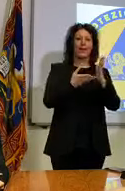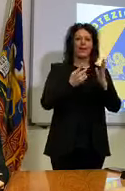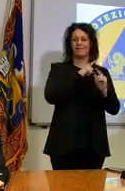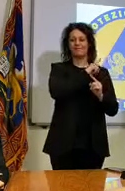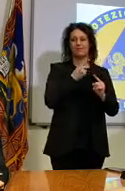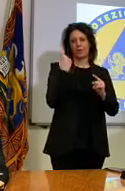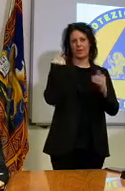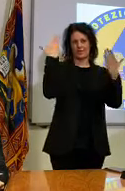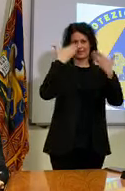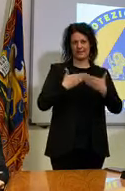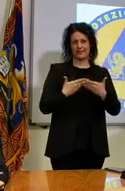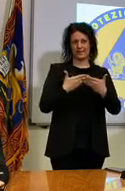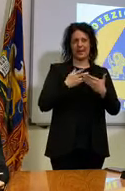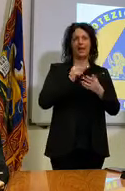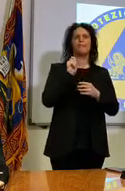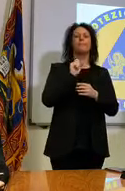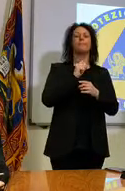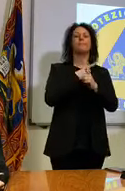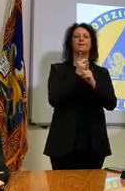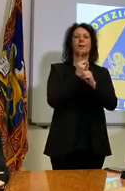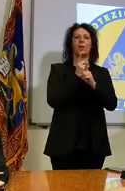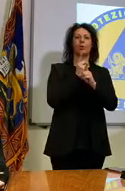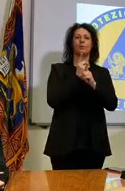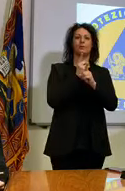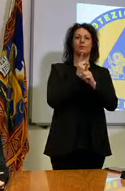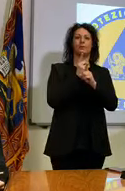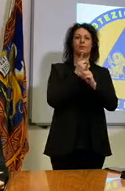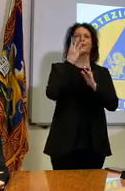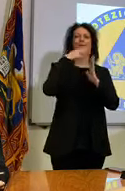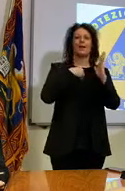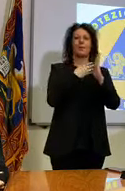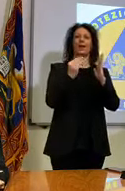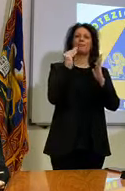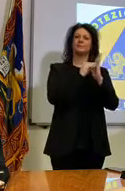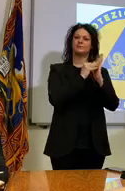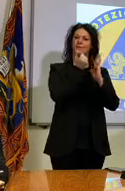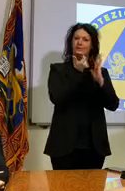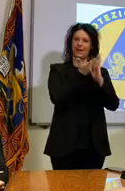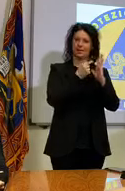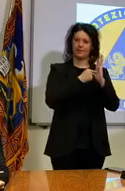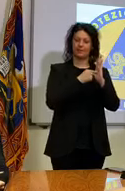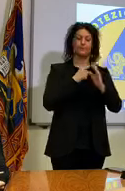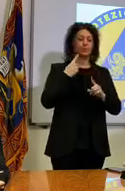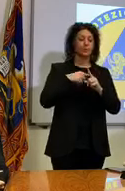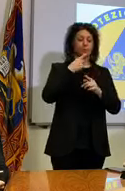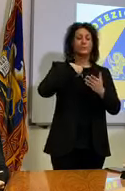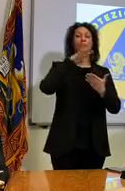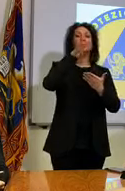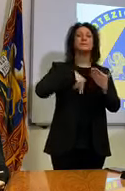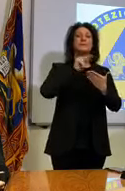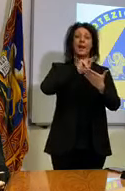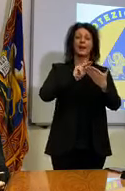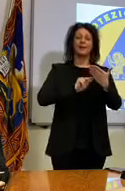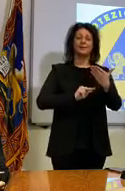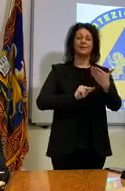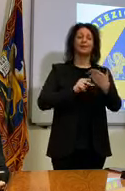sera a mezzanotte. E fra l'altro abbiamo scritto anche una lettera al dottor